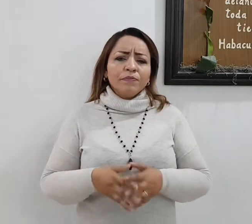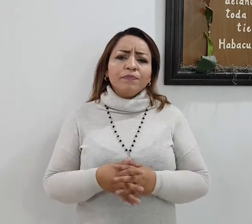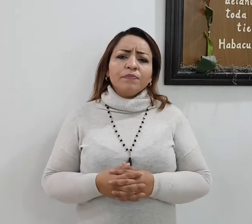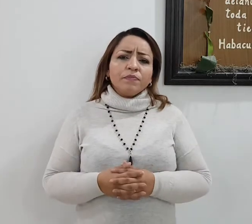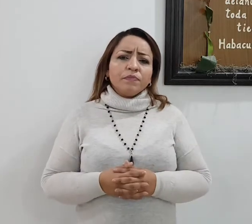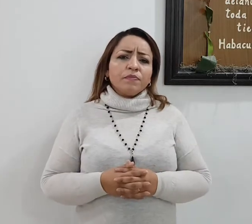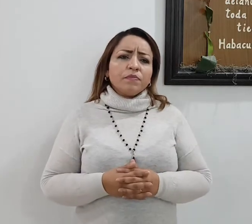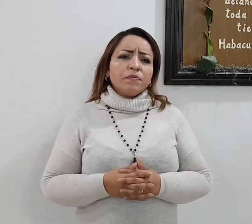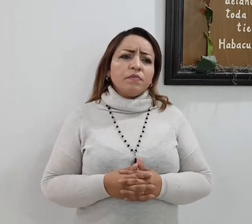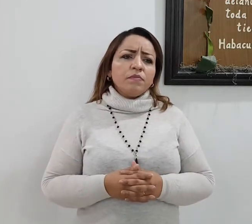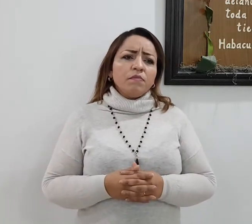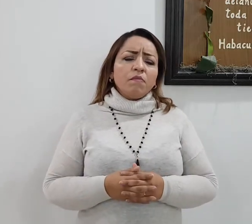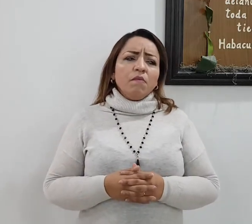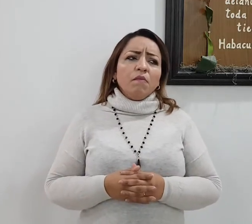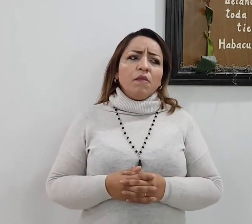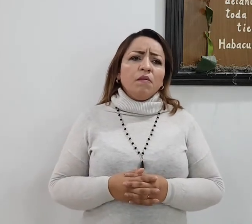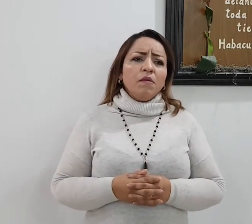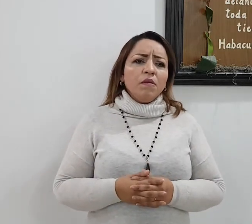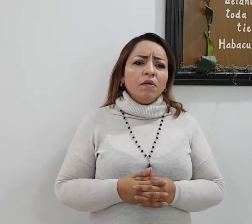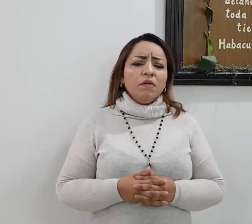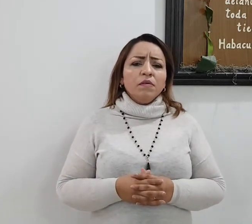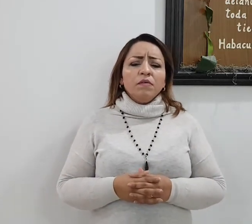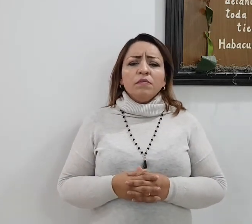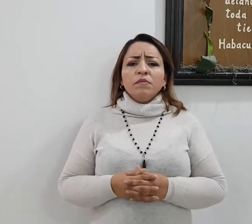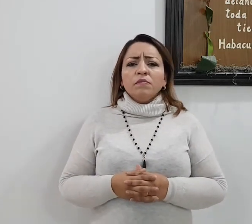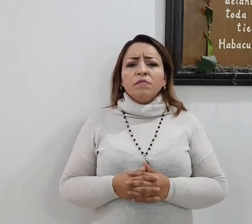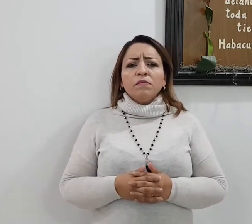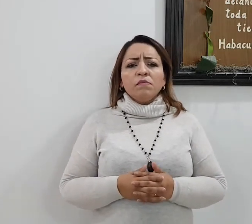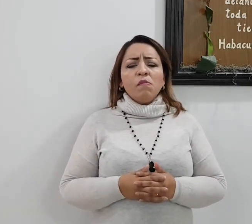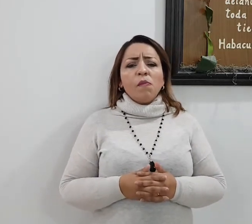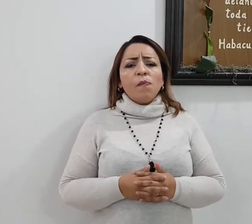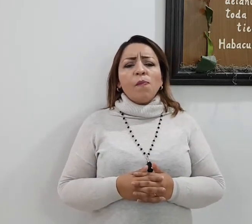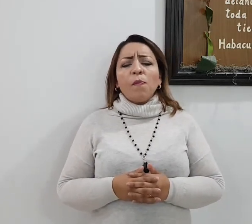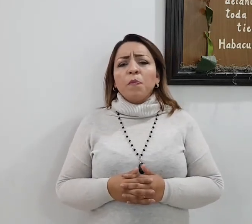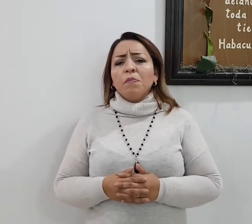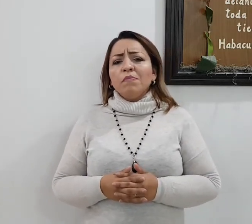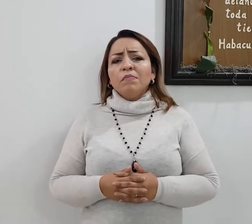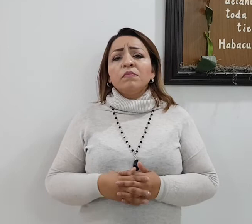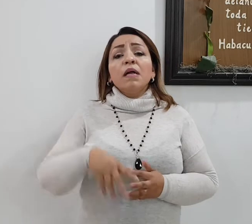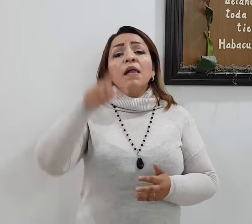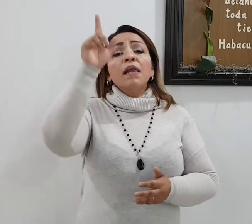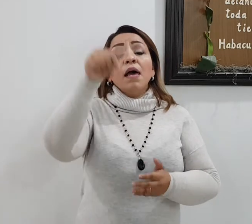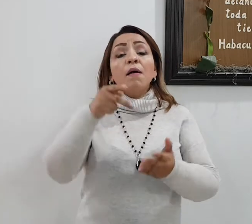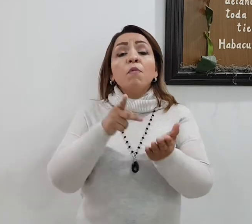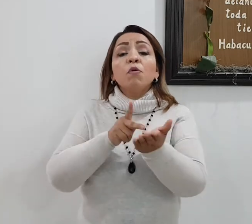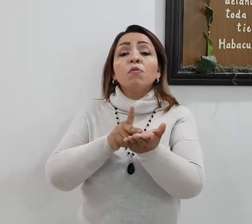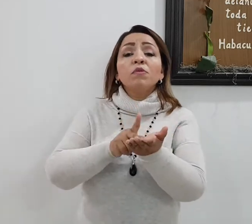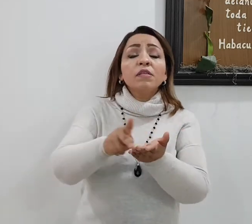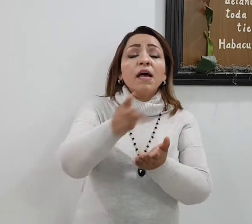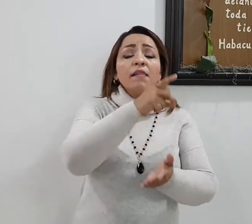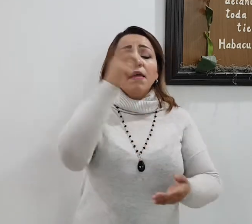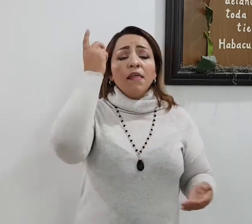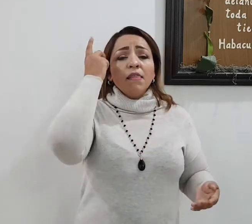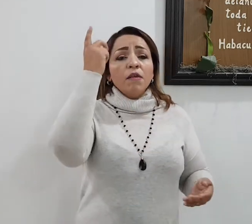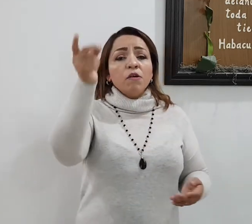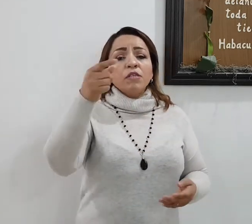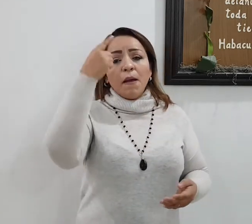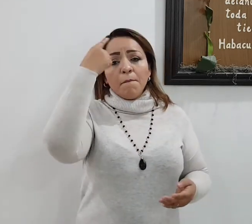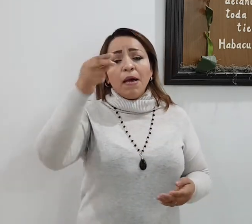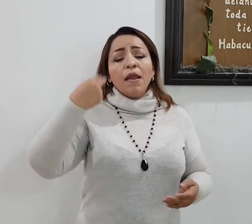Dios o sepa más que Dios, usted está equivocado con ese concepto. La voluntad de Dios es buena, es para nuestro provecho y para